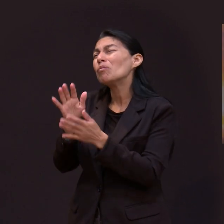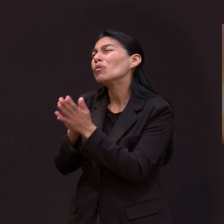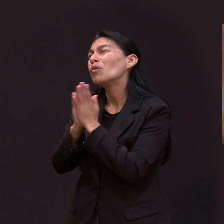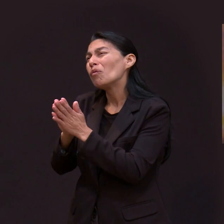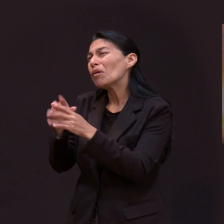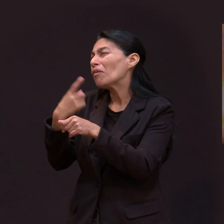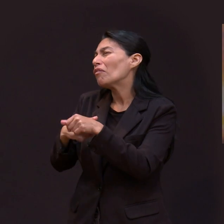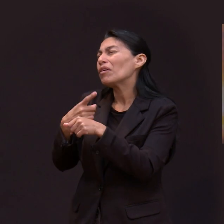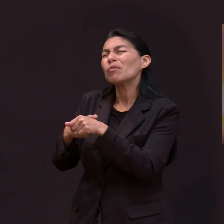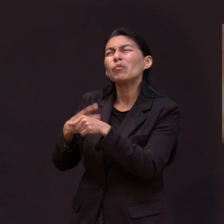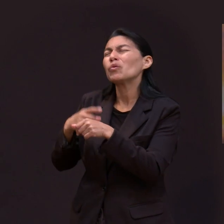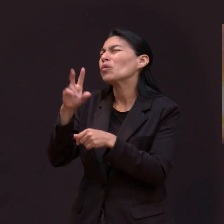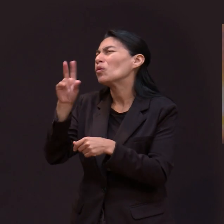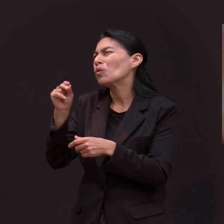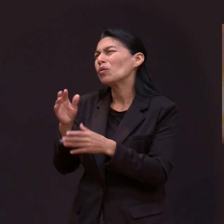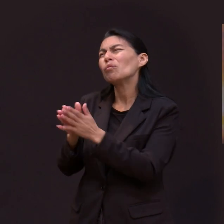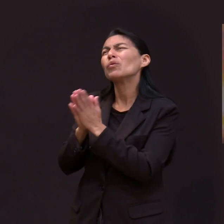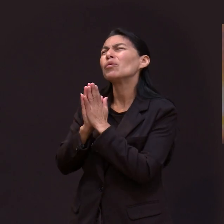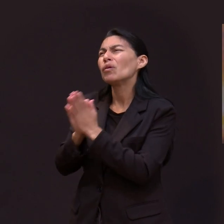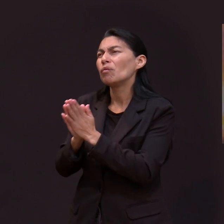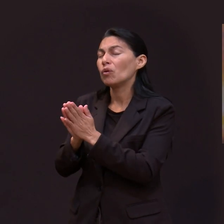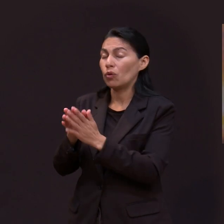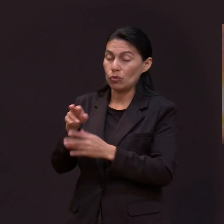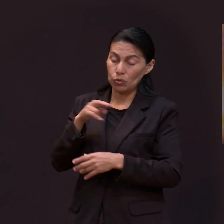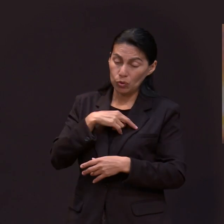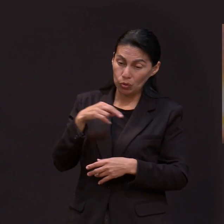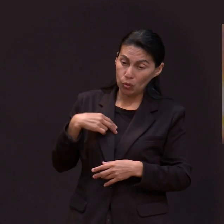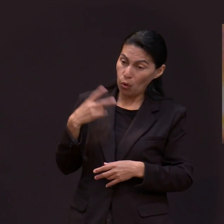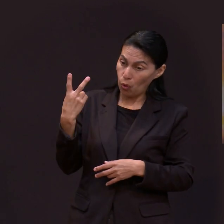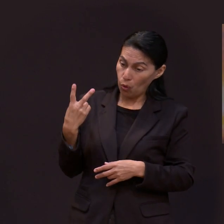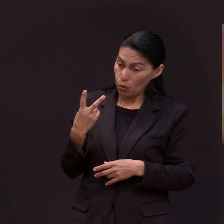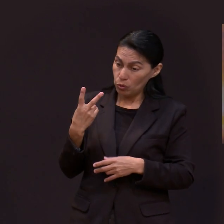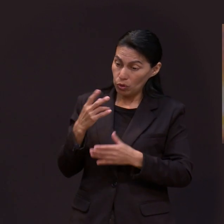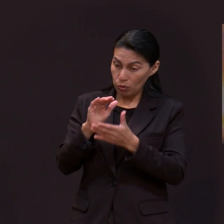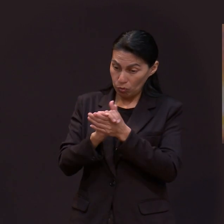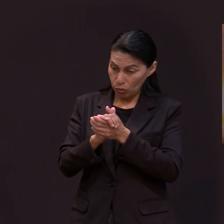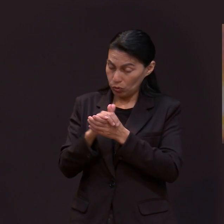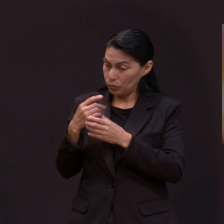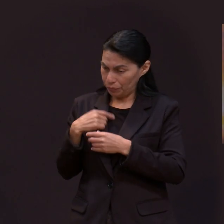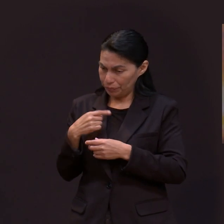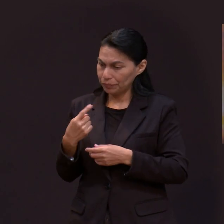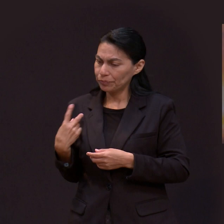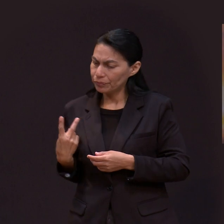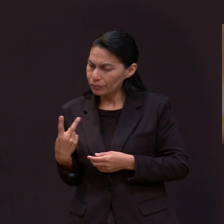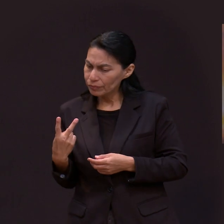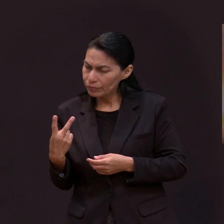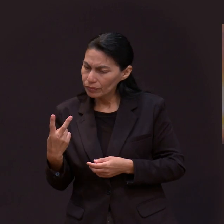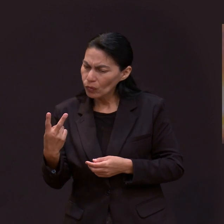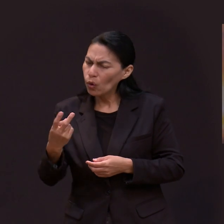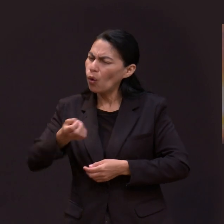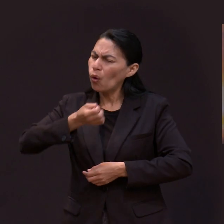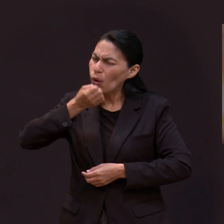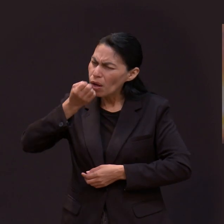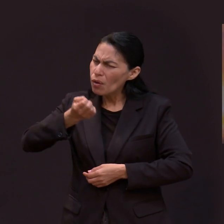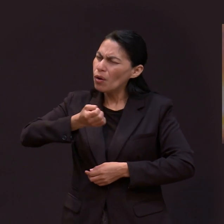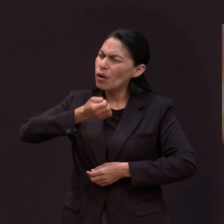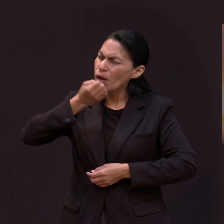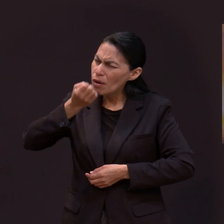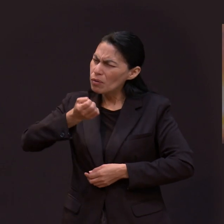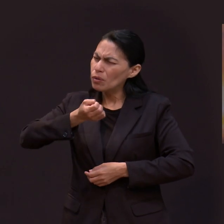favor quita esa enfermedad no hacíamos caminatas con mi esposo o cantando himnos ahora vamos